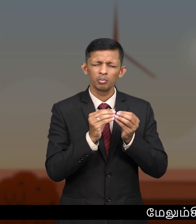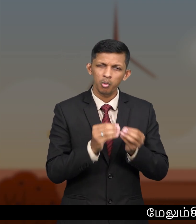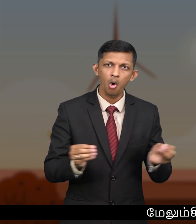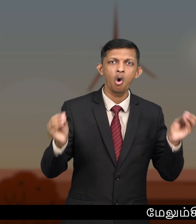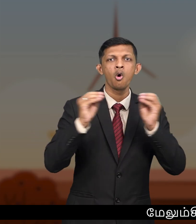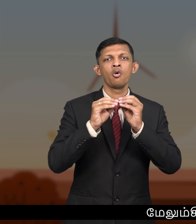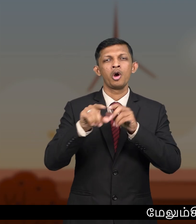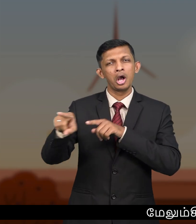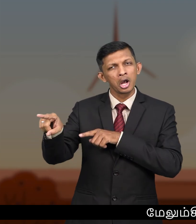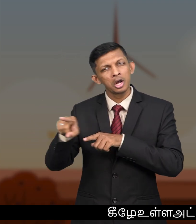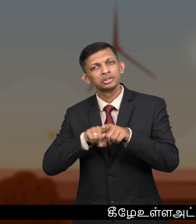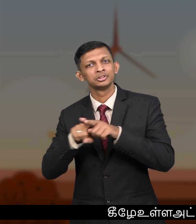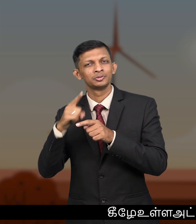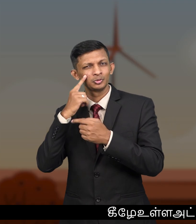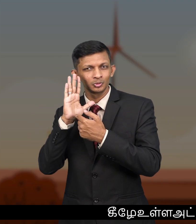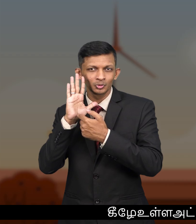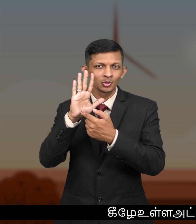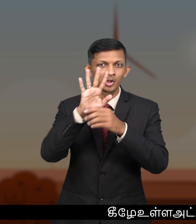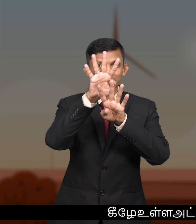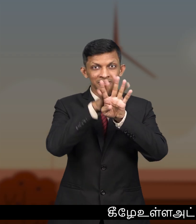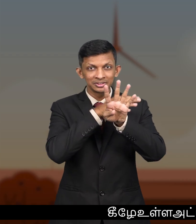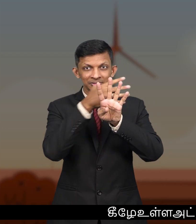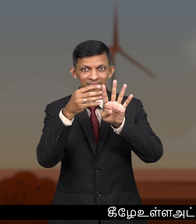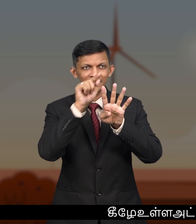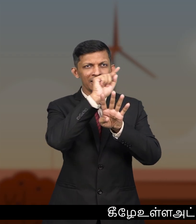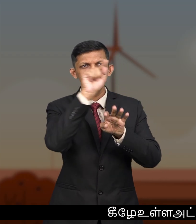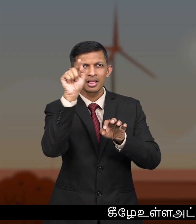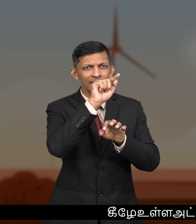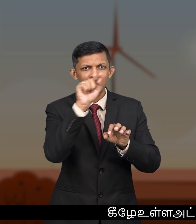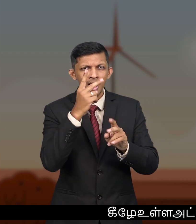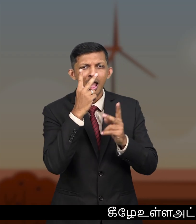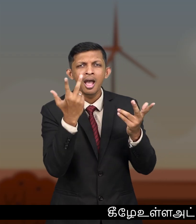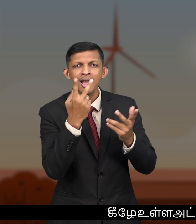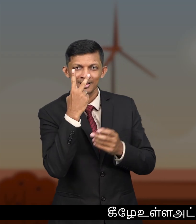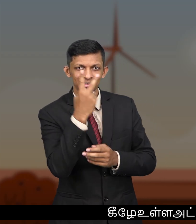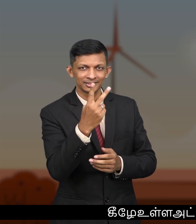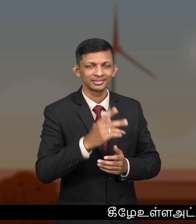மேலும் சில உதாரணங்கள் கீழே உள்ள அட்டவணையில் காணலாம்.